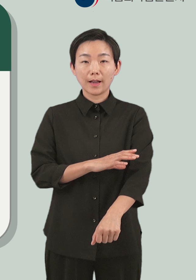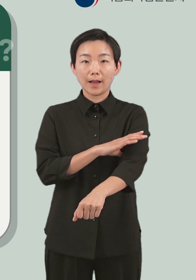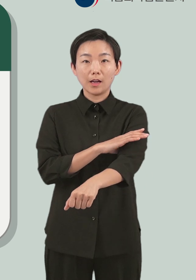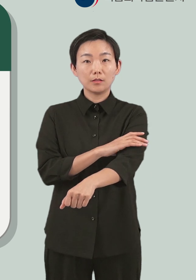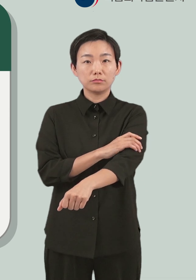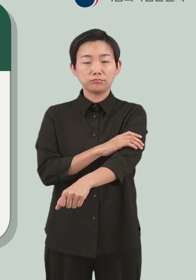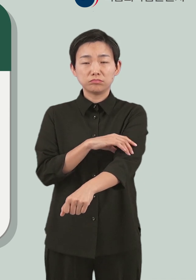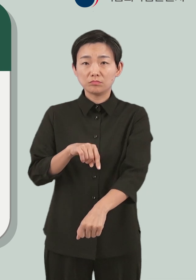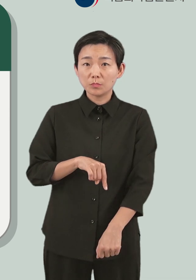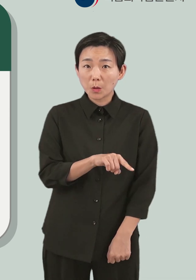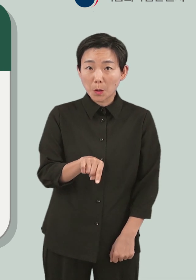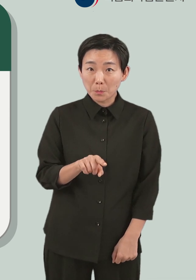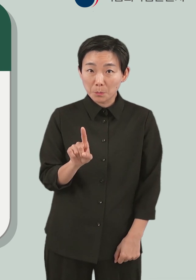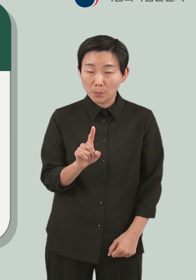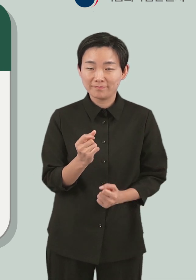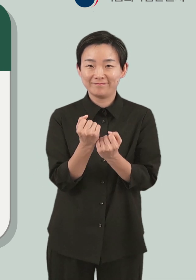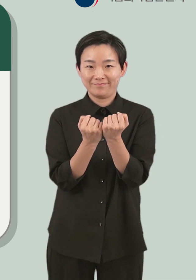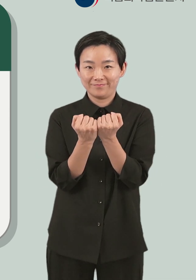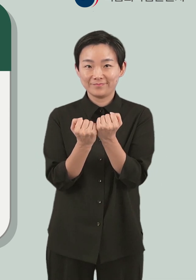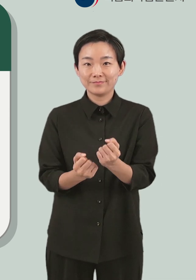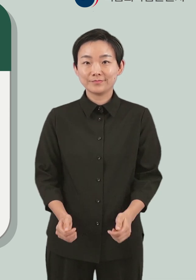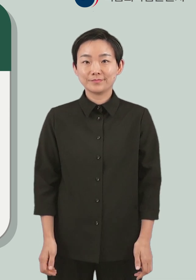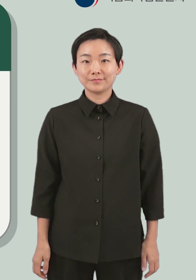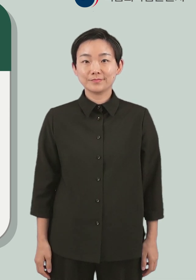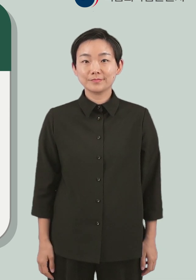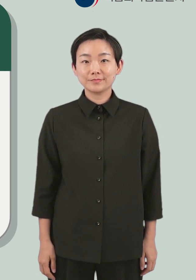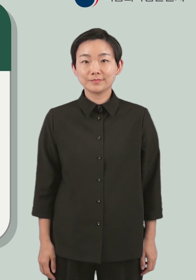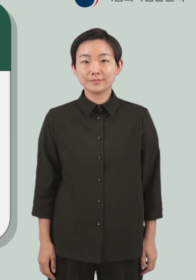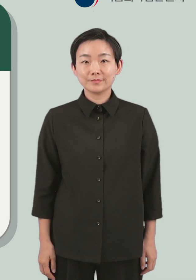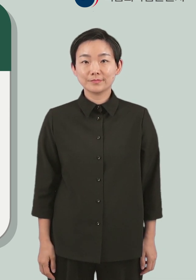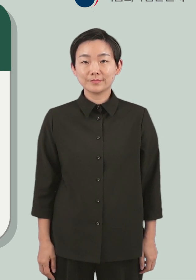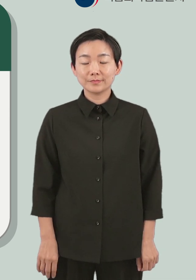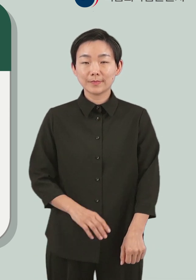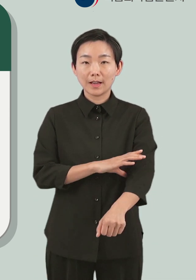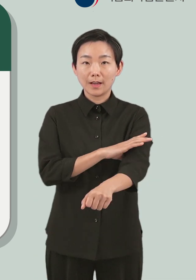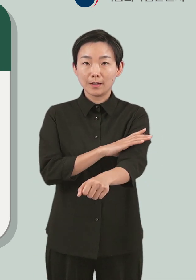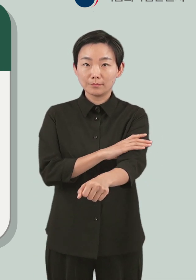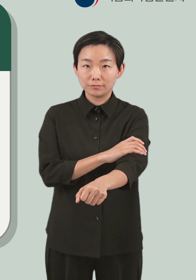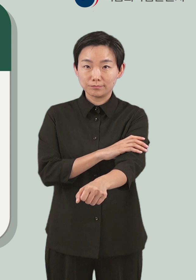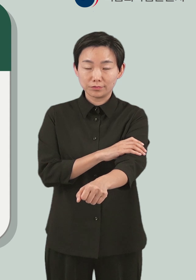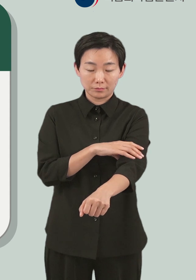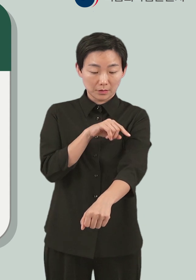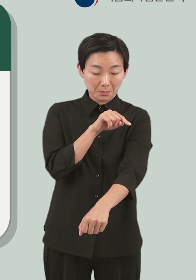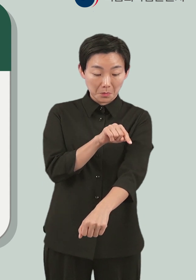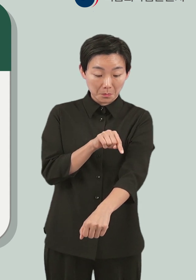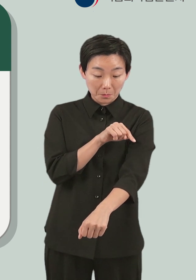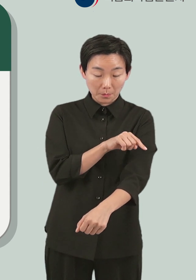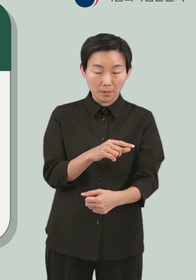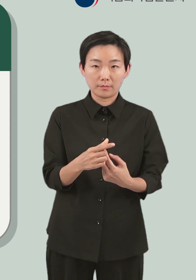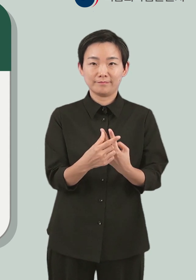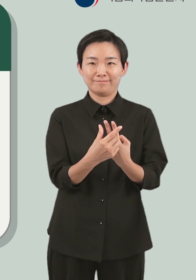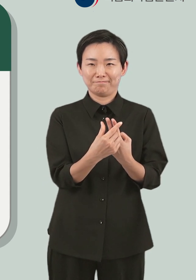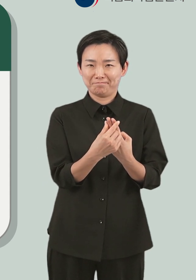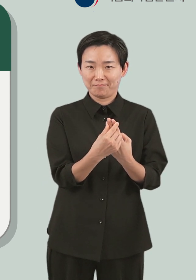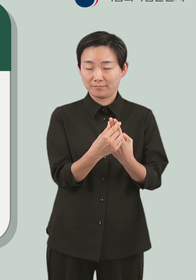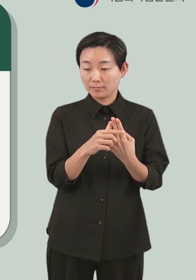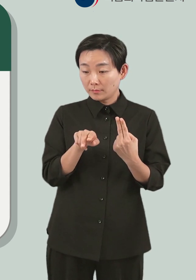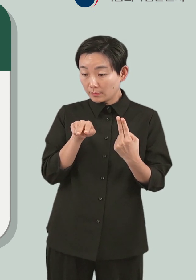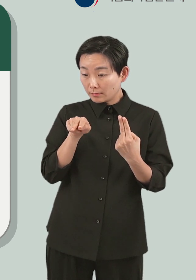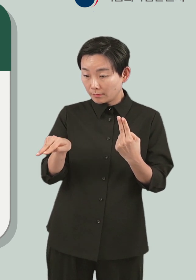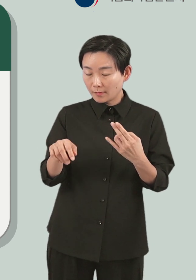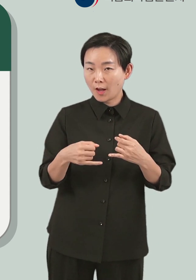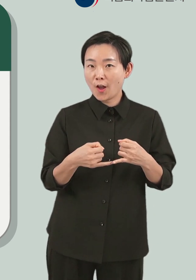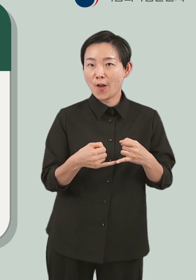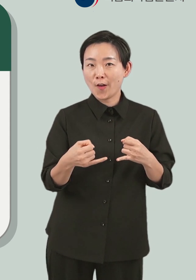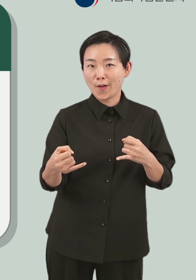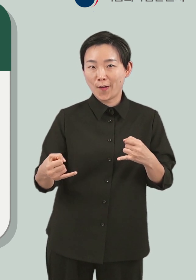이 의료기기는 어떻게 구성되어 있습니까? 이 의료기기는 본체와 커프가 일체형으로 구성되어 있으며